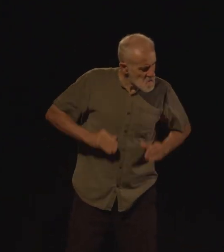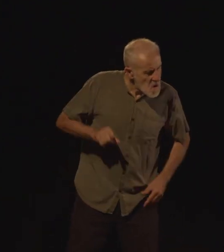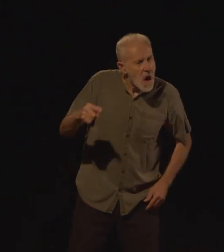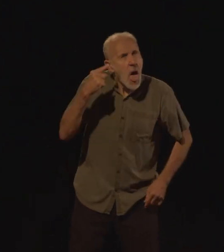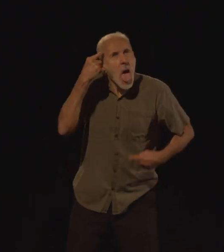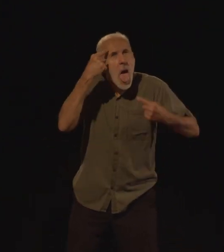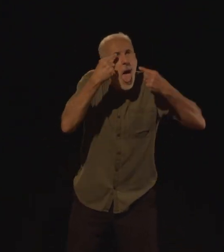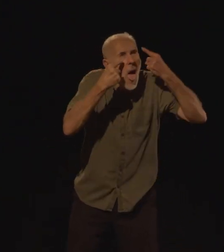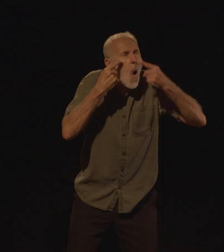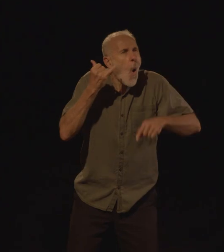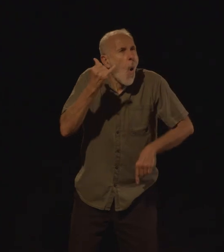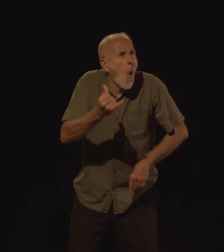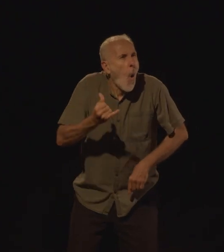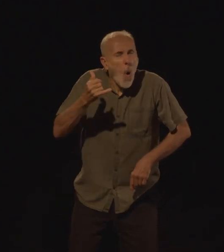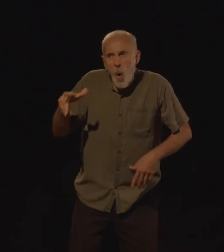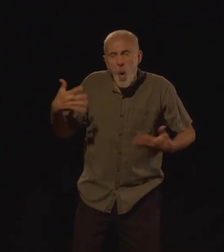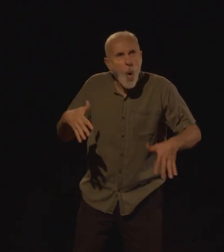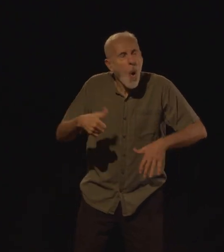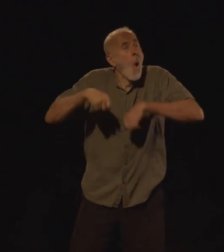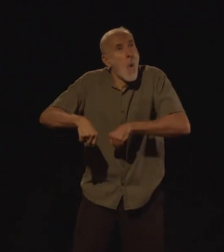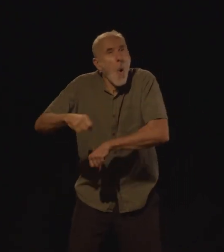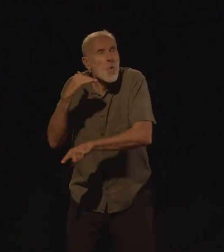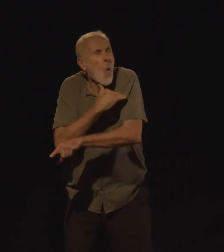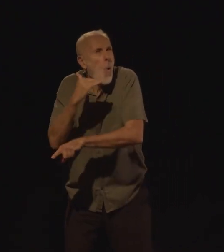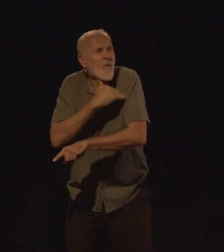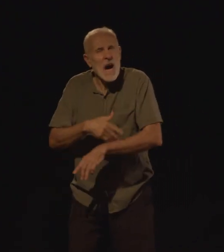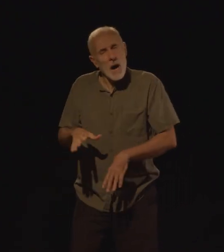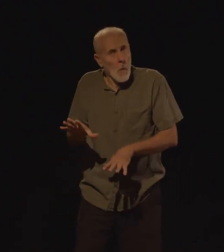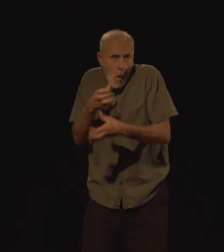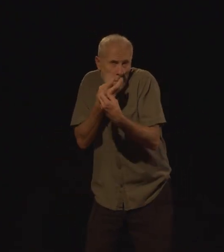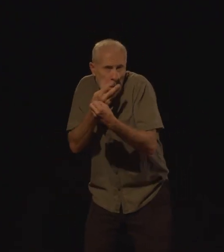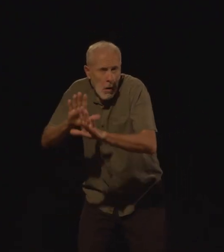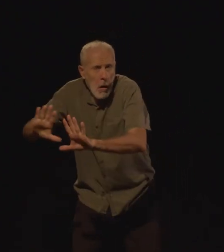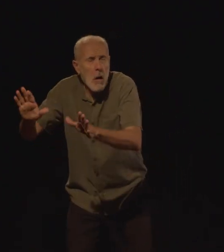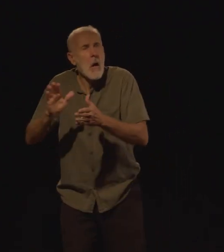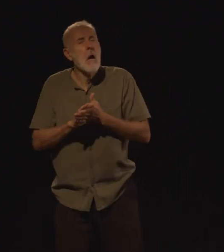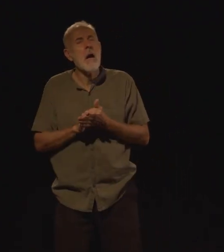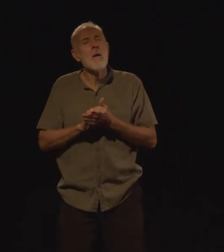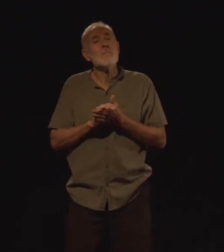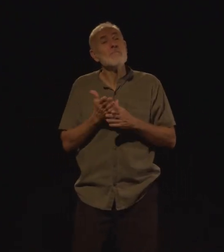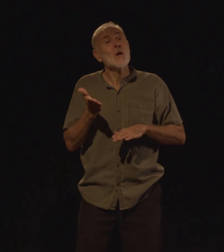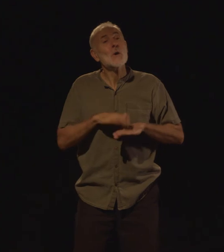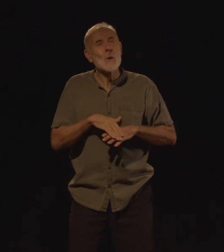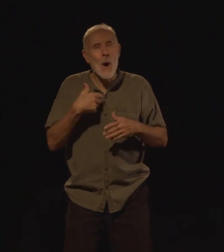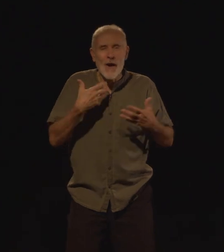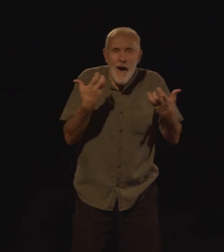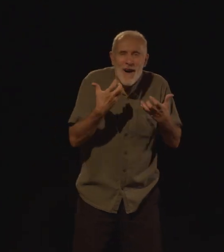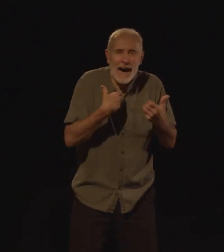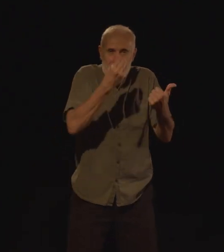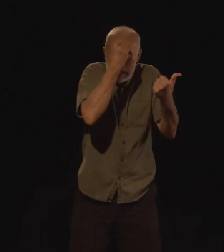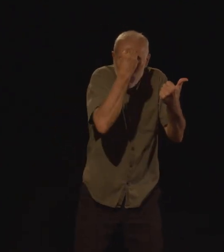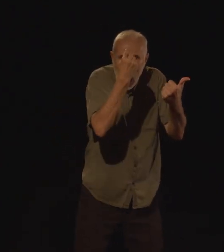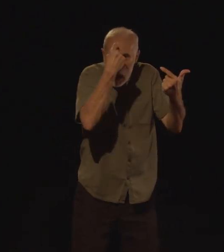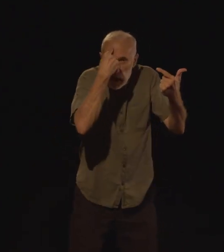trop lentement et démarre trop vite. Et c'est très bien comme ça. » Et il oublia toutes ces choses qu'il voulait savoir pour